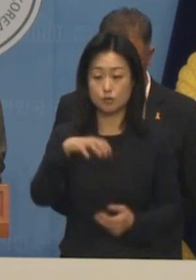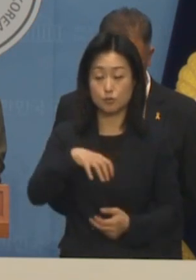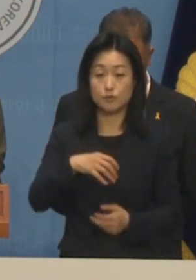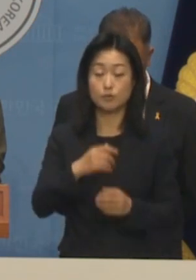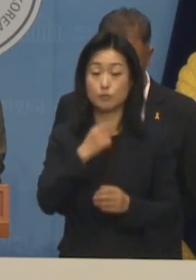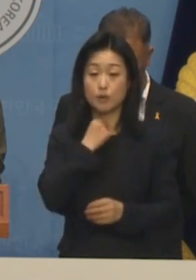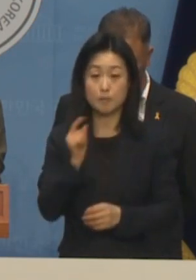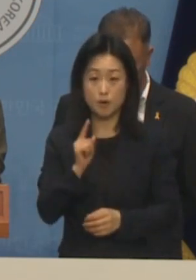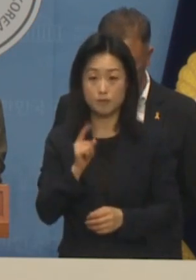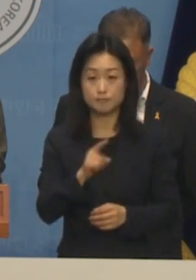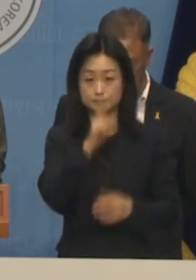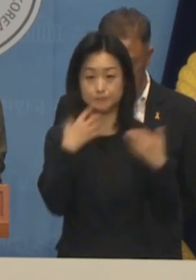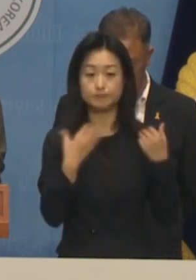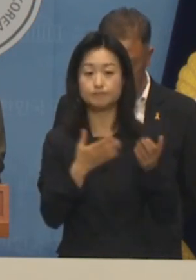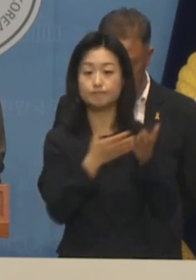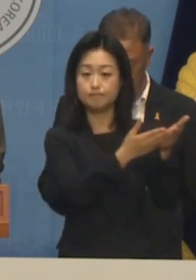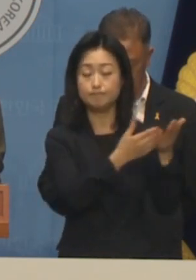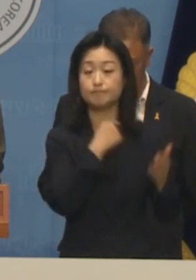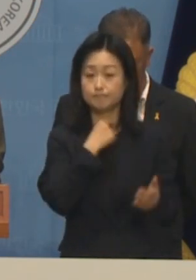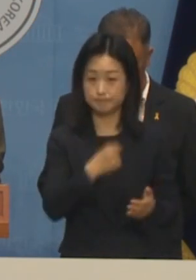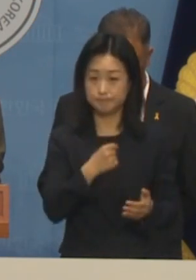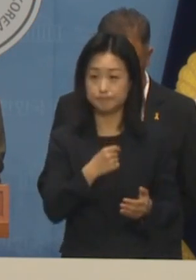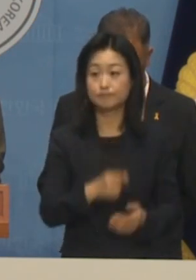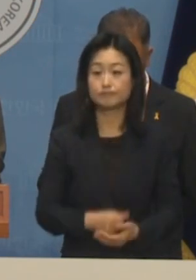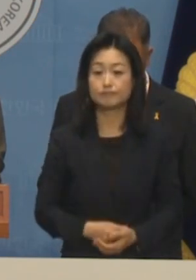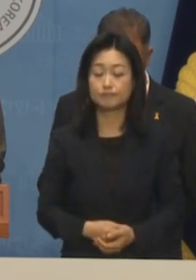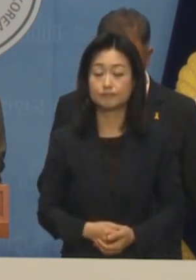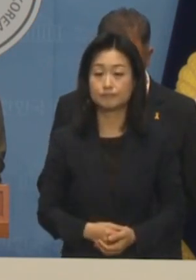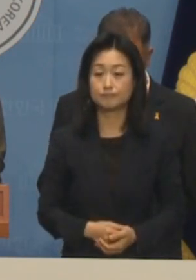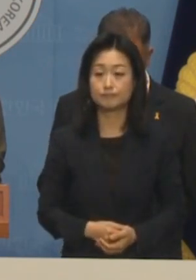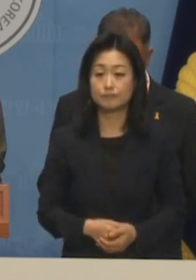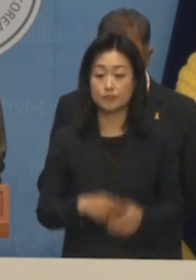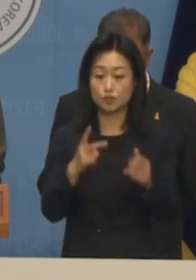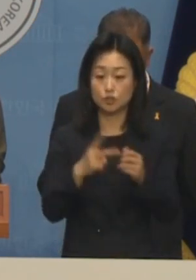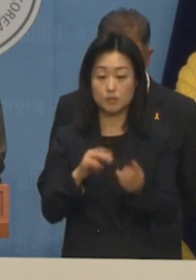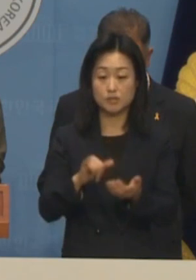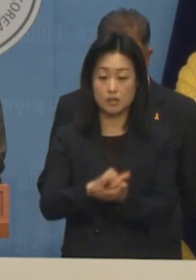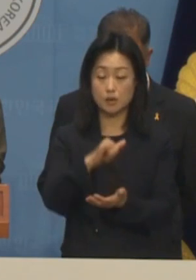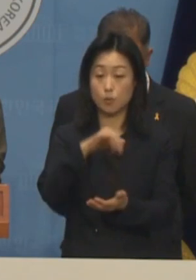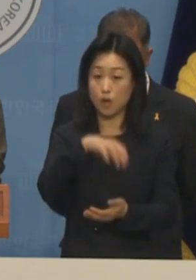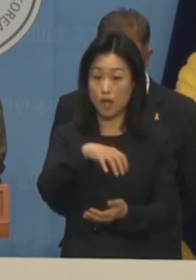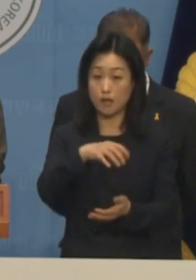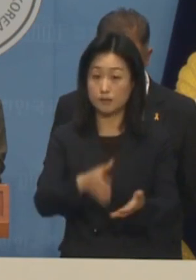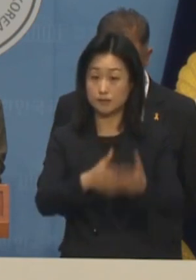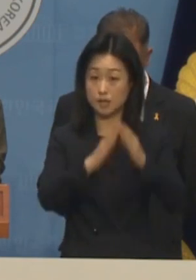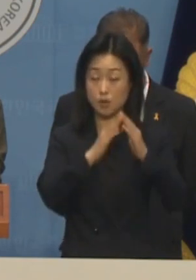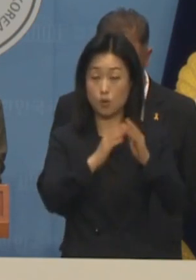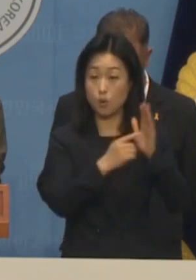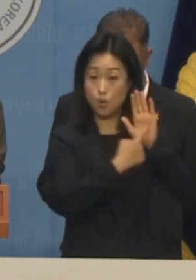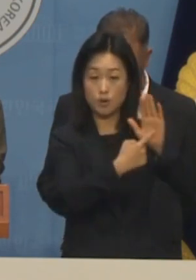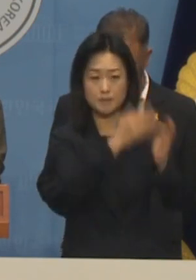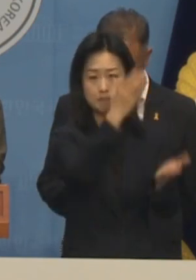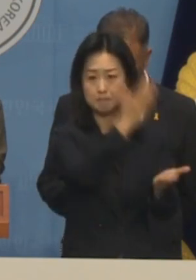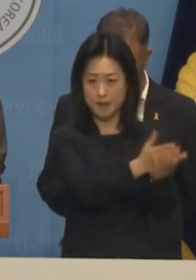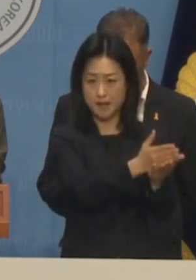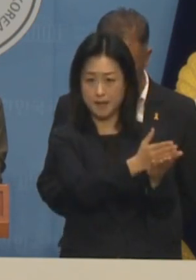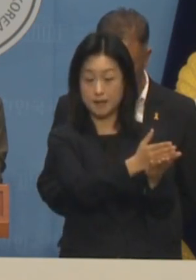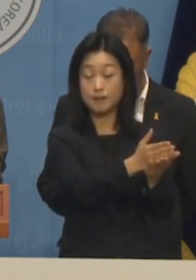정부와 국토교통부에 다시 한번 요구한다. 제2공항 기본계획 고시 시도를